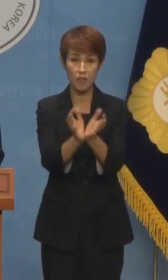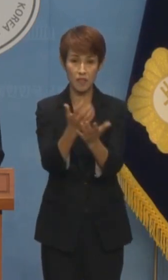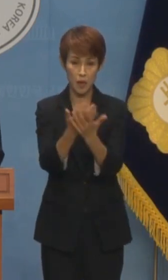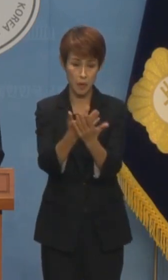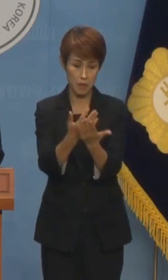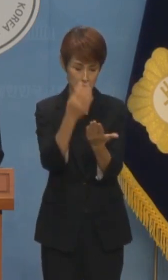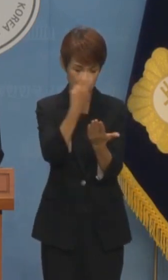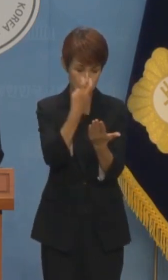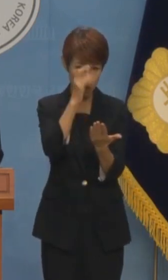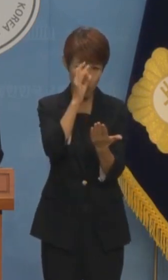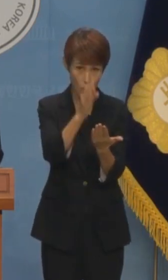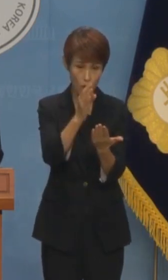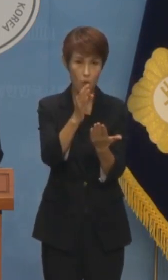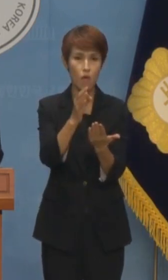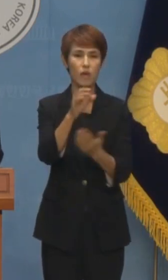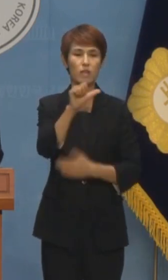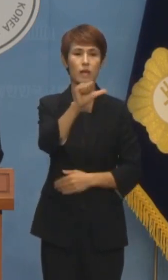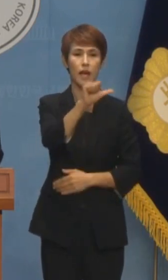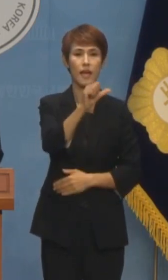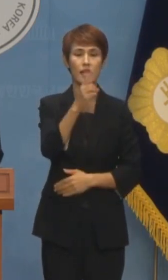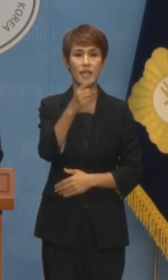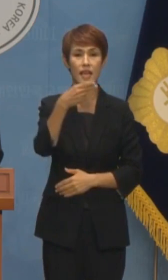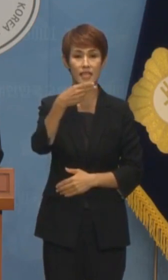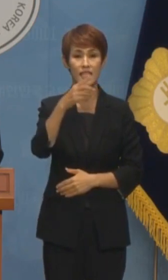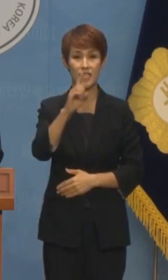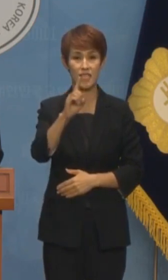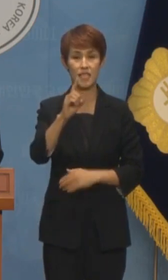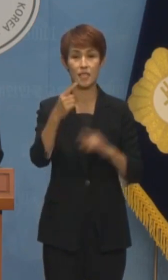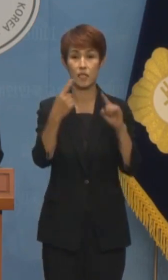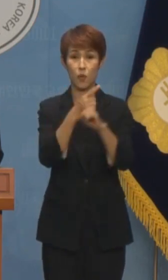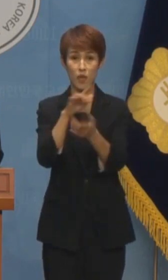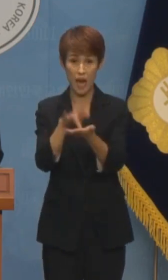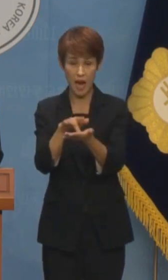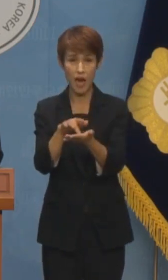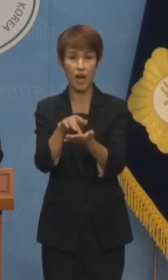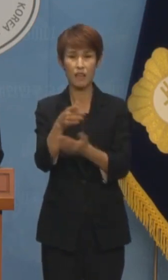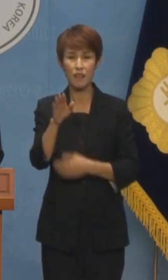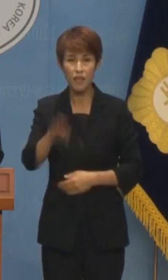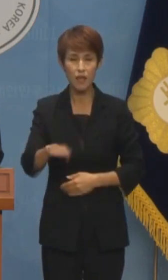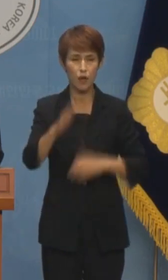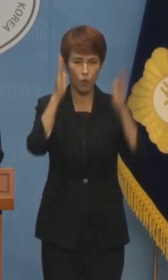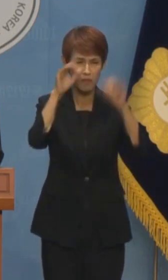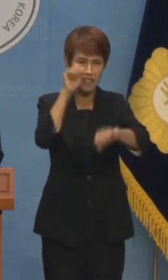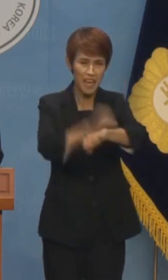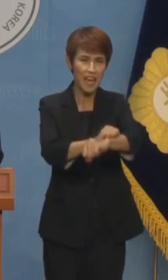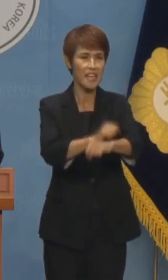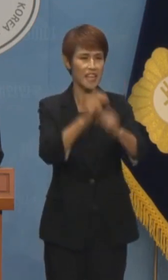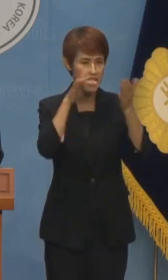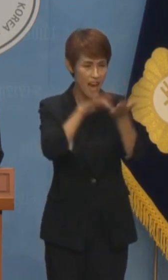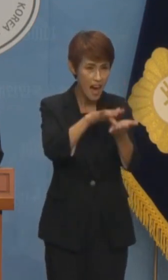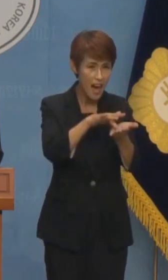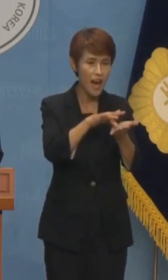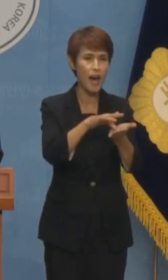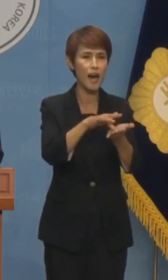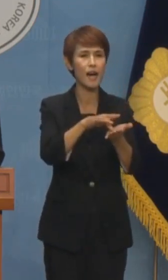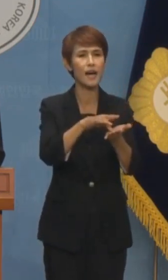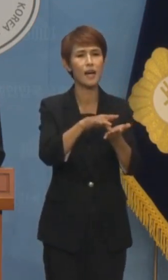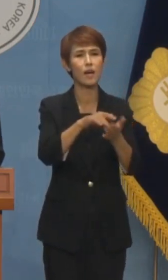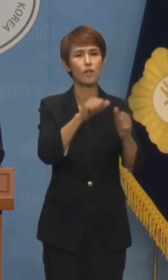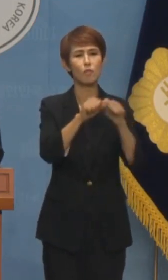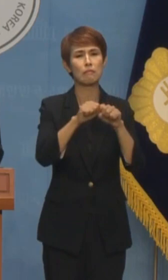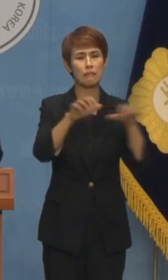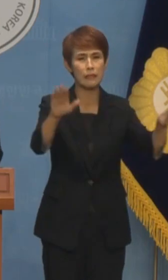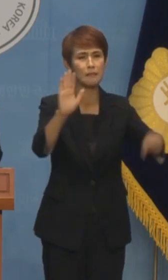결과 대표적 ADHD 치료제이자 공부 잘하는 약으로 잘못 알려진 한국얀센사의 콘서타 처방